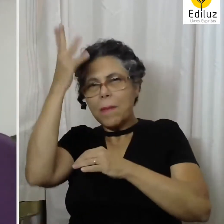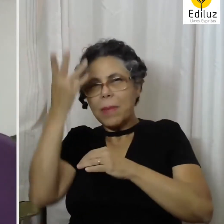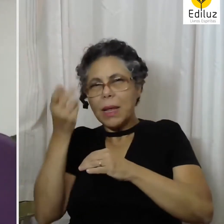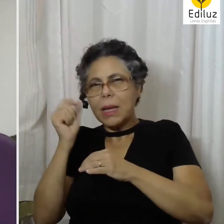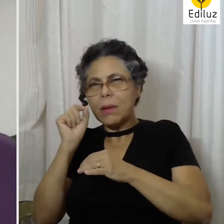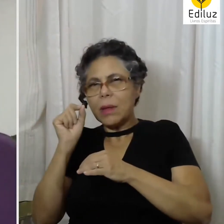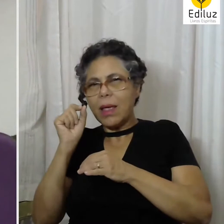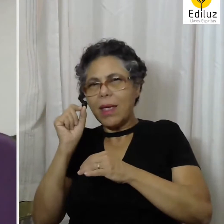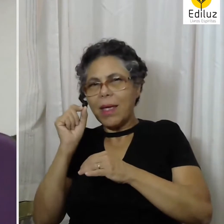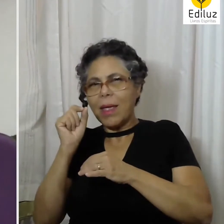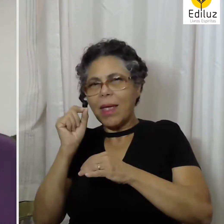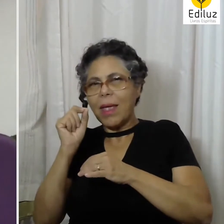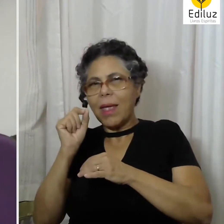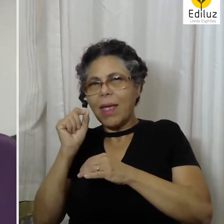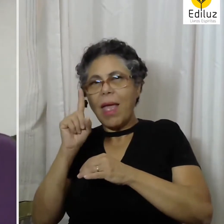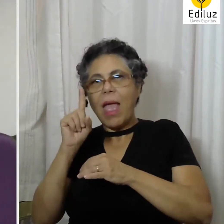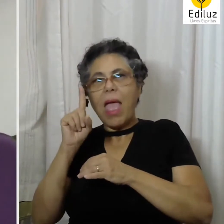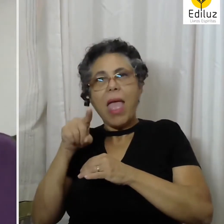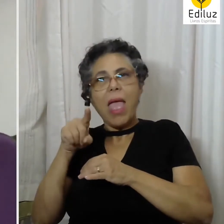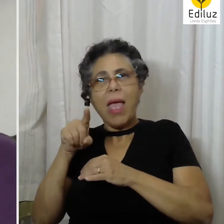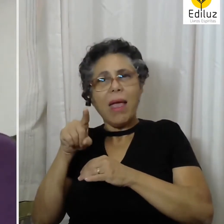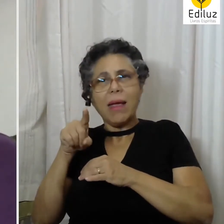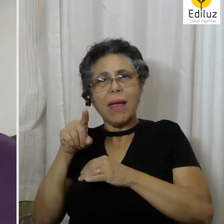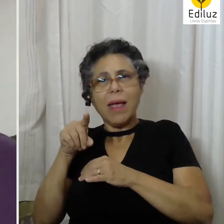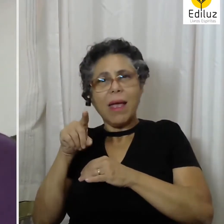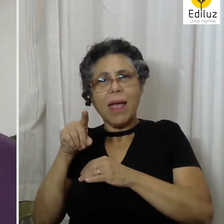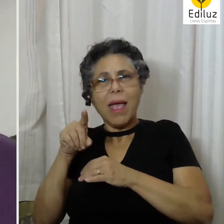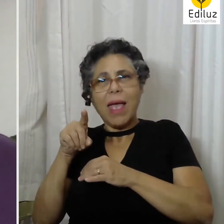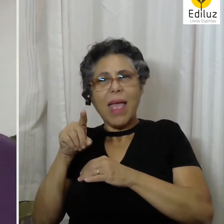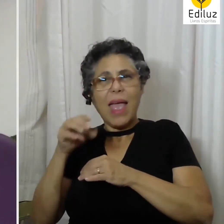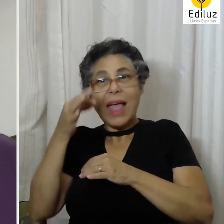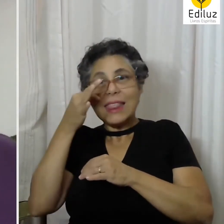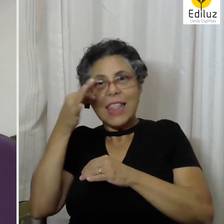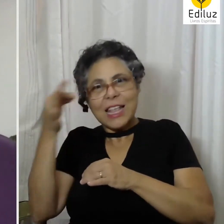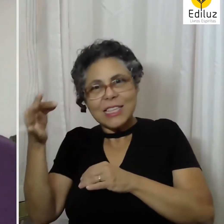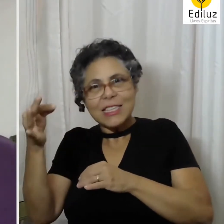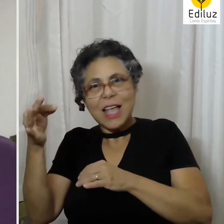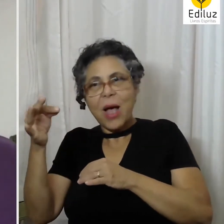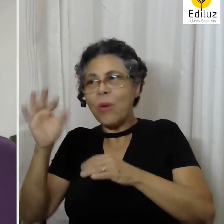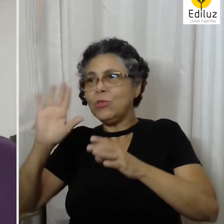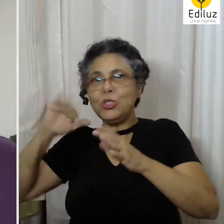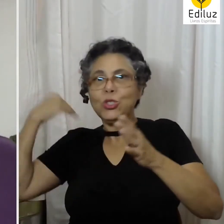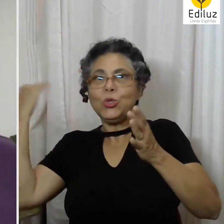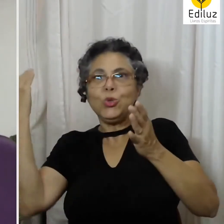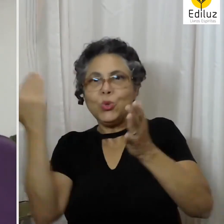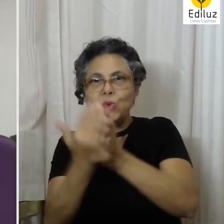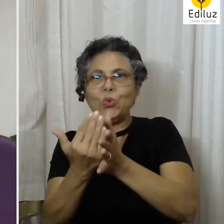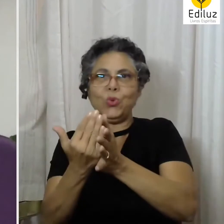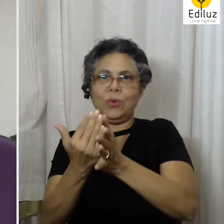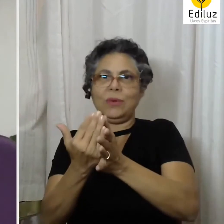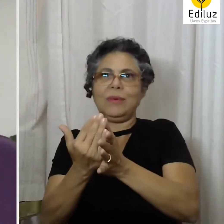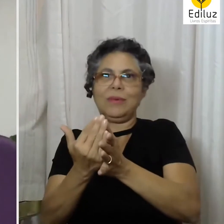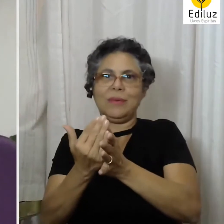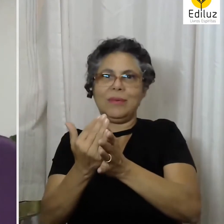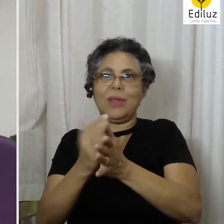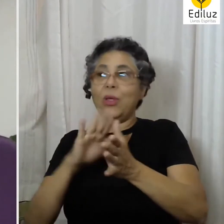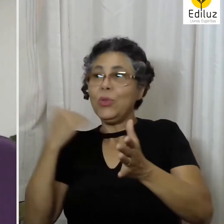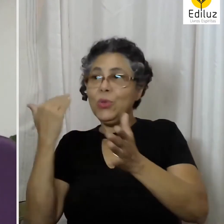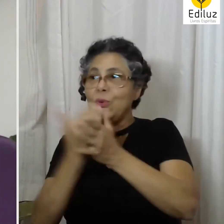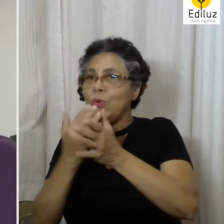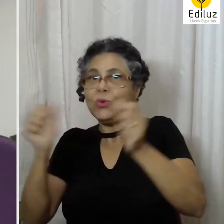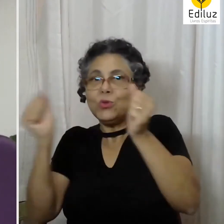vou redundar aqui, é atenção plena. Plena, a totalidade possível. Aquilo que está à minha